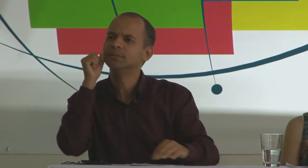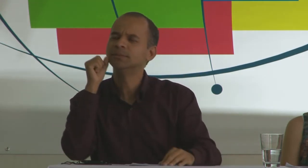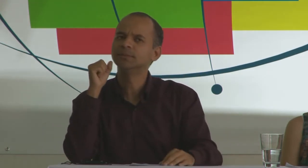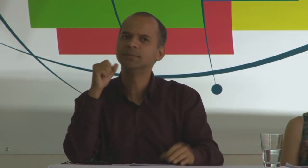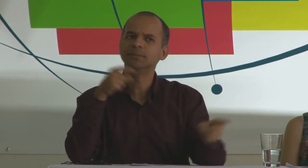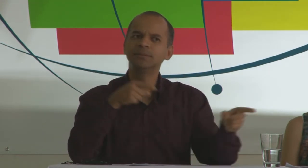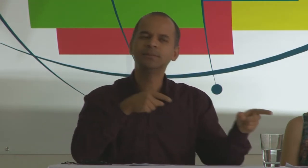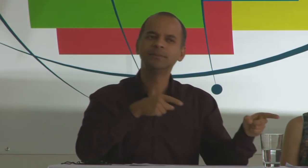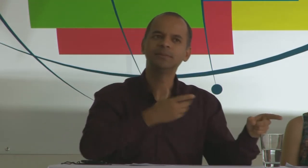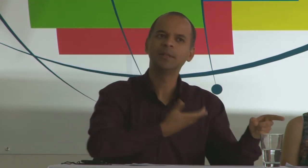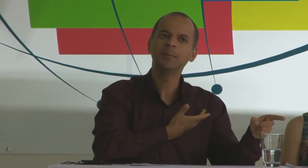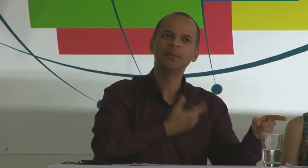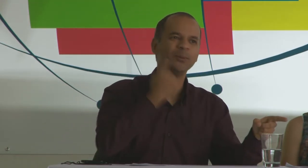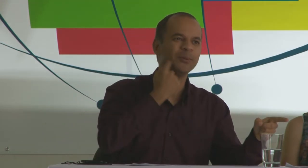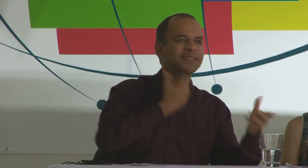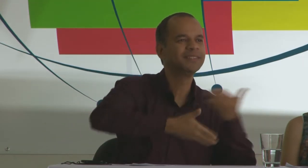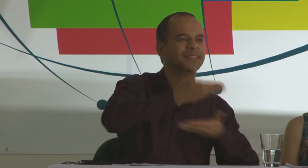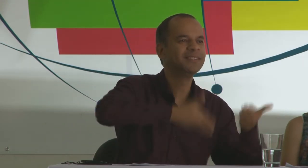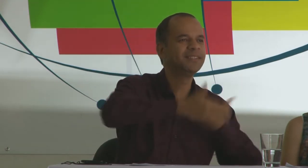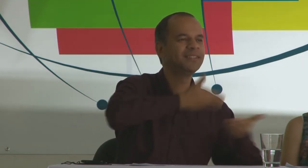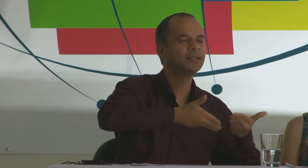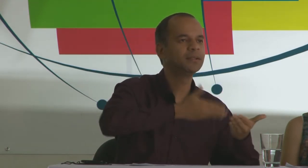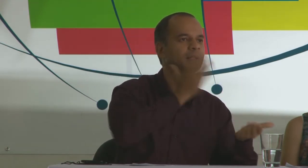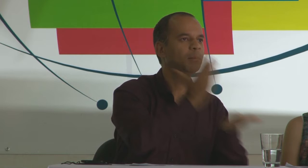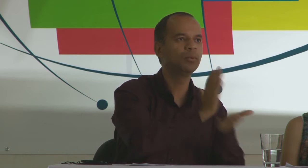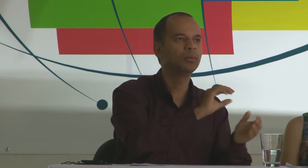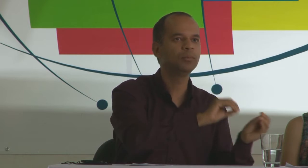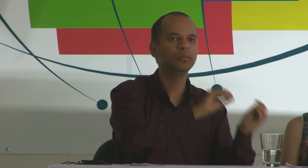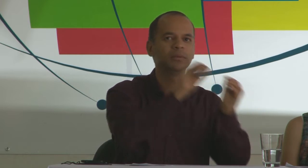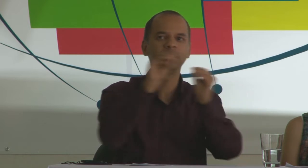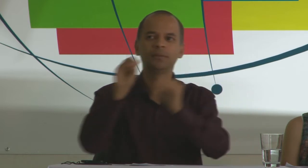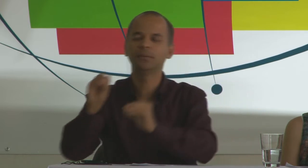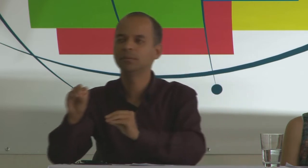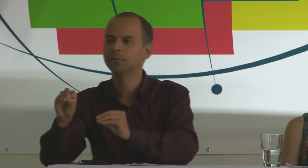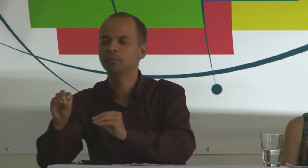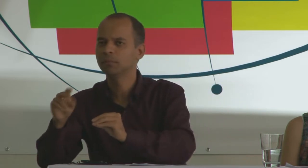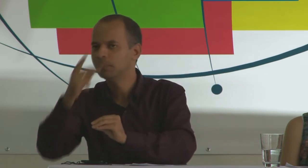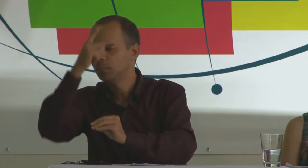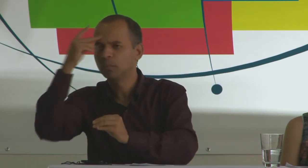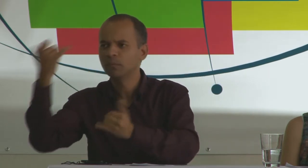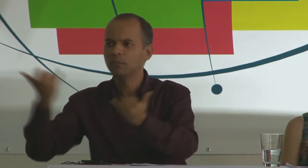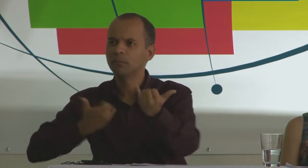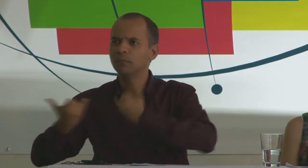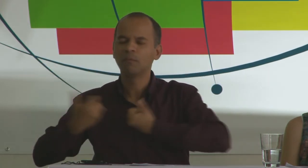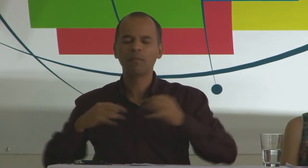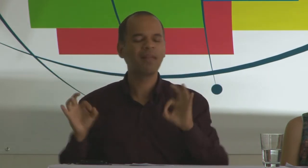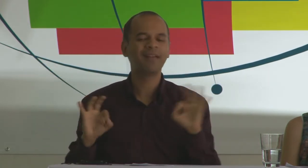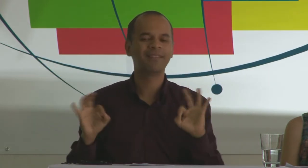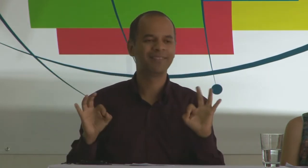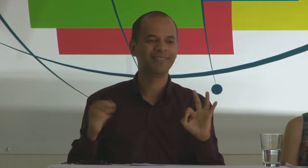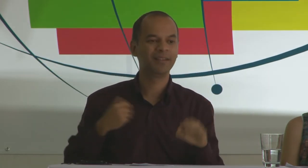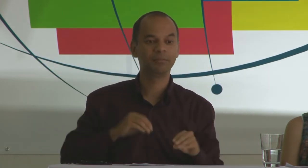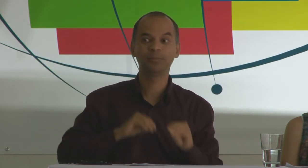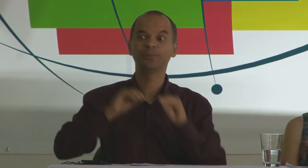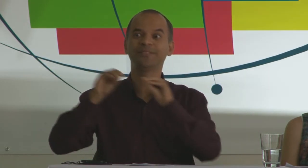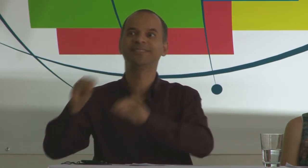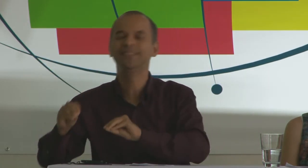surdos agora, era uma escola regular, uma escola para ouvintes. Então aquele contato com os surdos que a gente tinha naquele contexto de organização, ele não estava